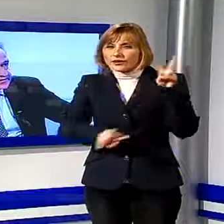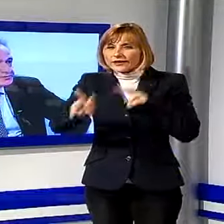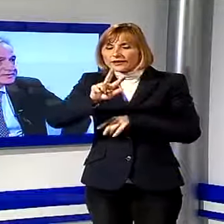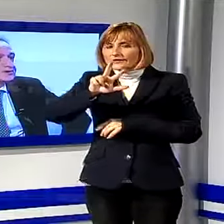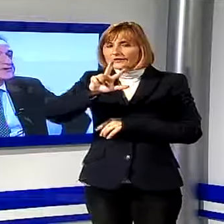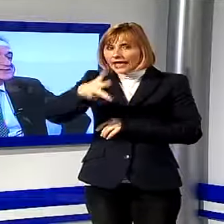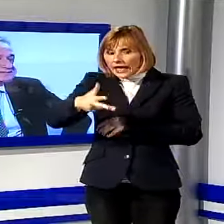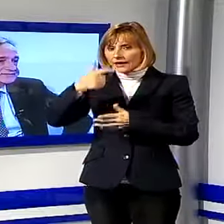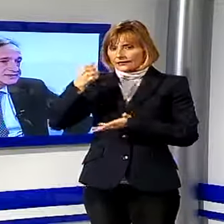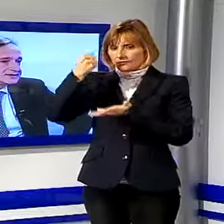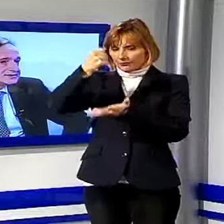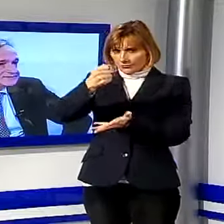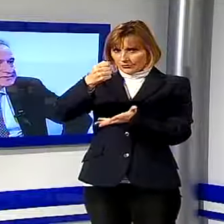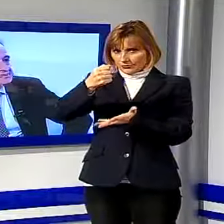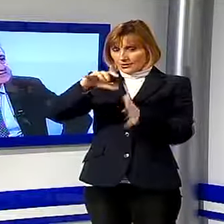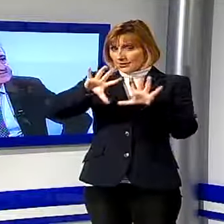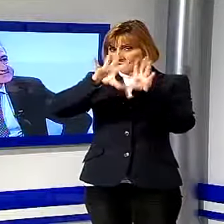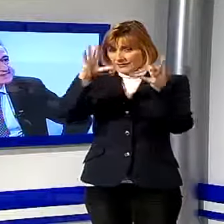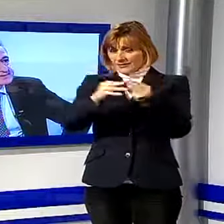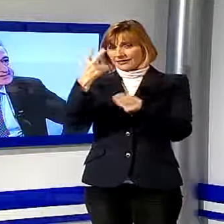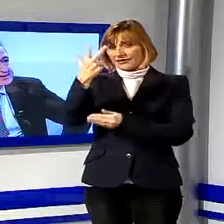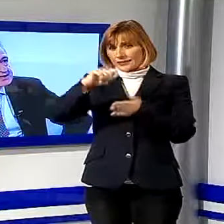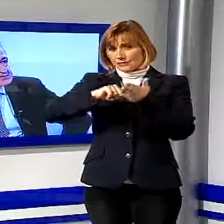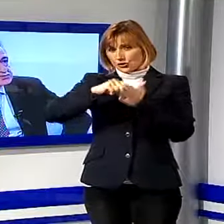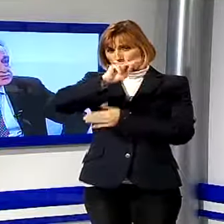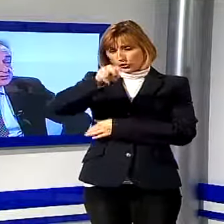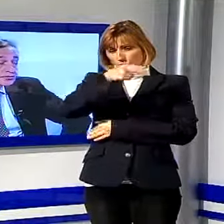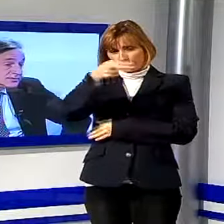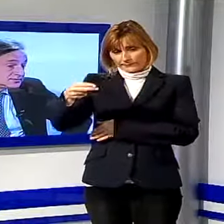per complessivi 3 milioni di investimenti sul monumento più importante di Castelnuovo Garfagnana, uno dei monumenti più